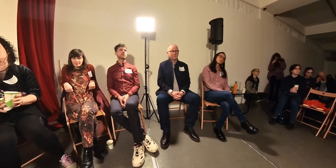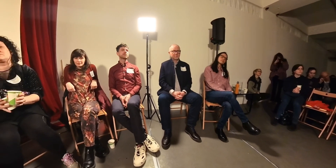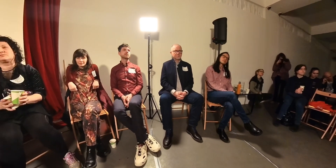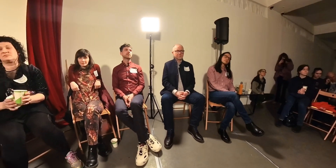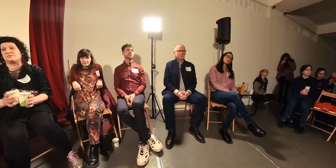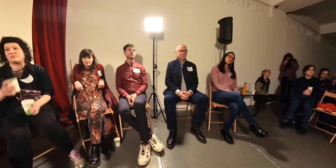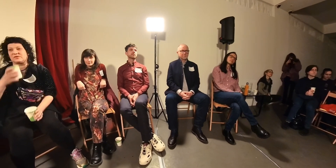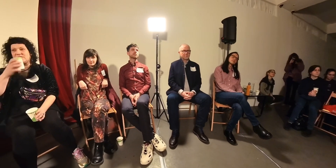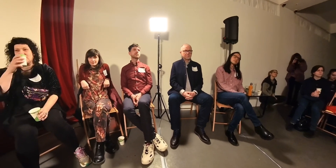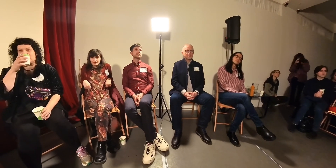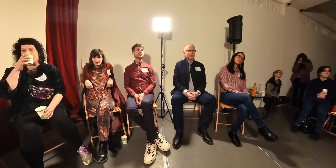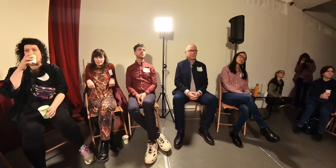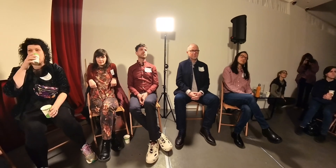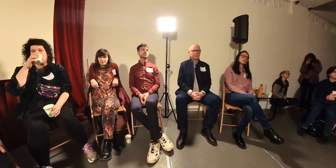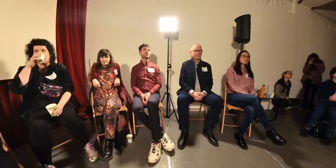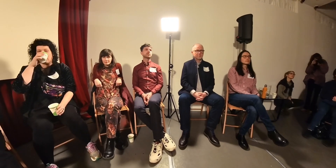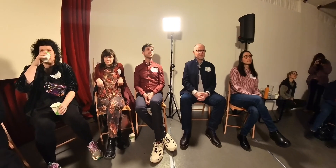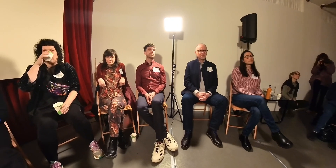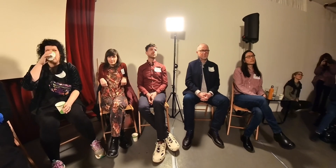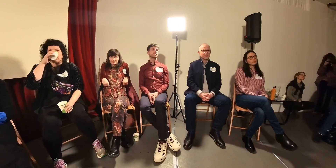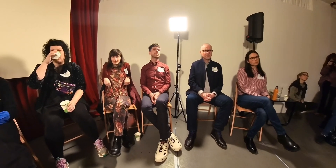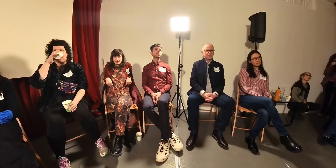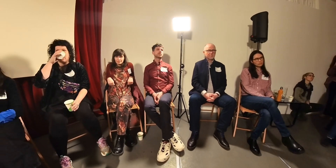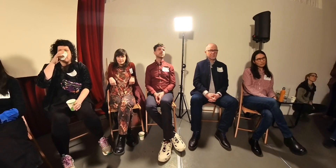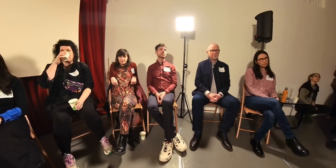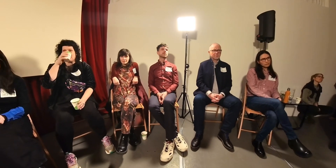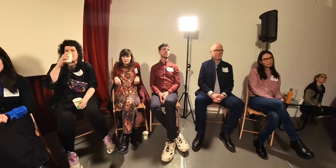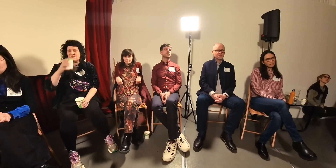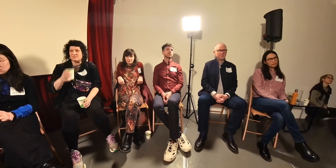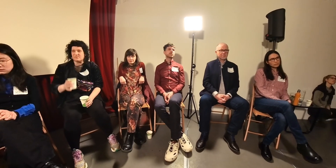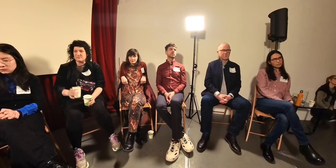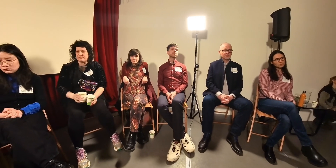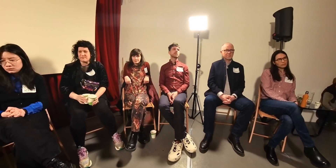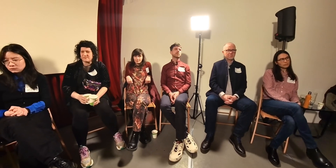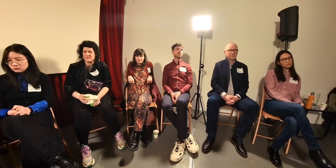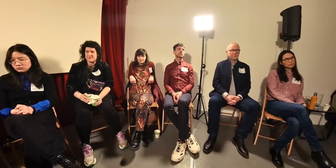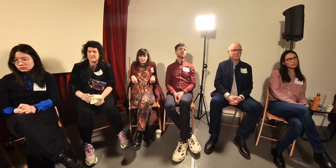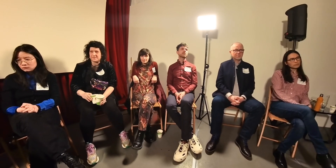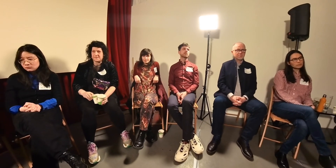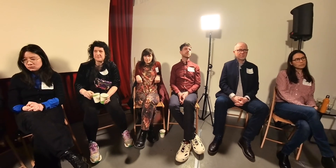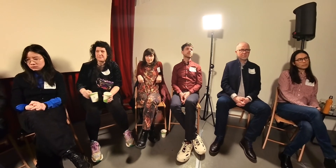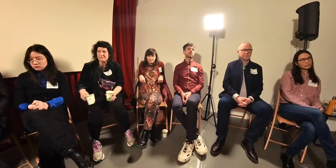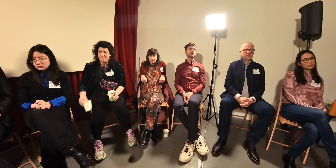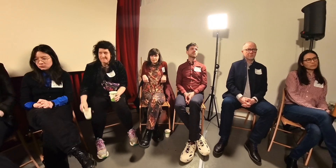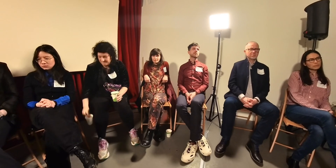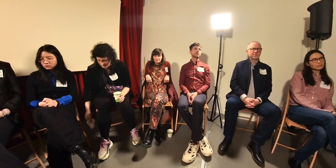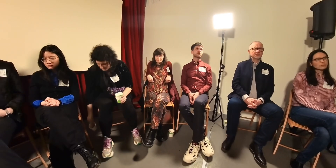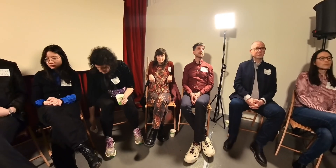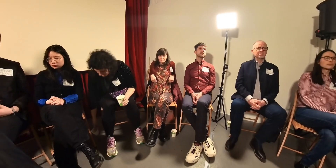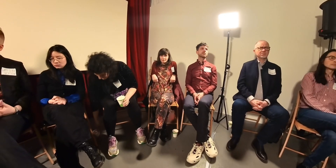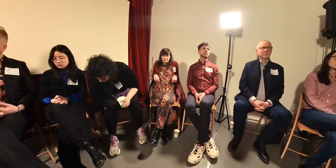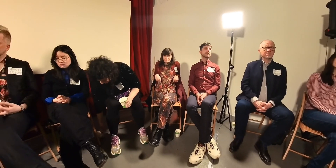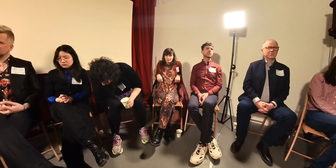člověk, který vyrostl v dětském domově, je mu jakoby, on teda ví podvědomě, že má měsíčně platit něco a